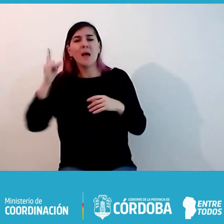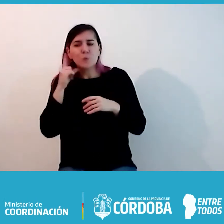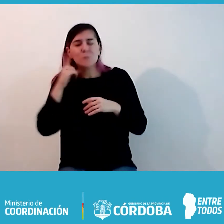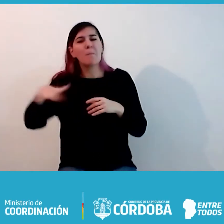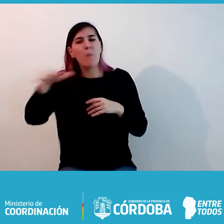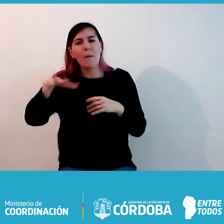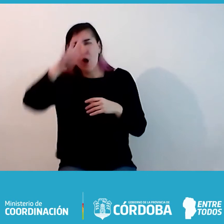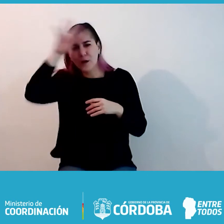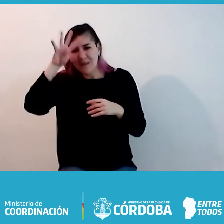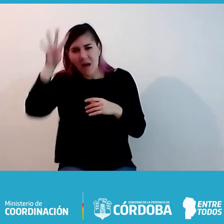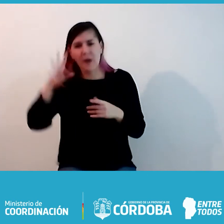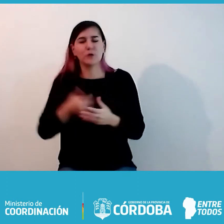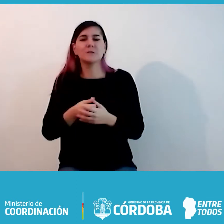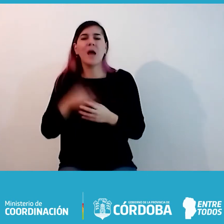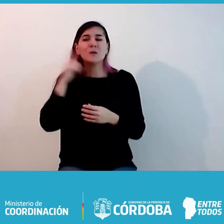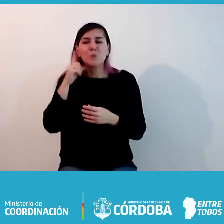originarios,